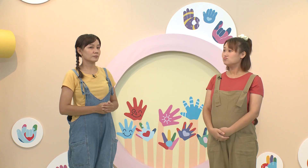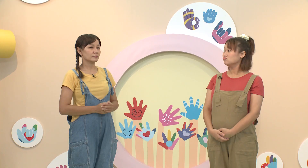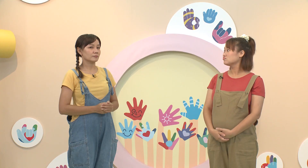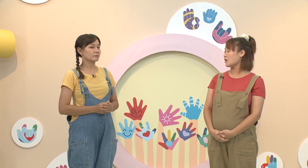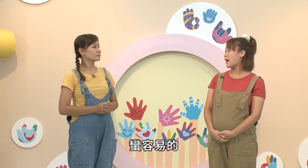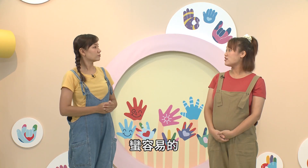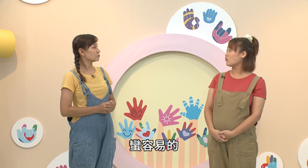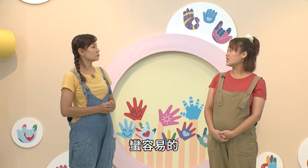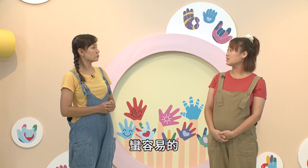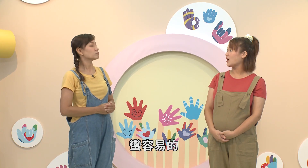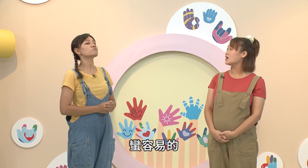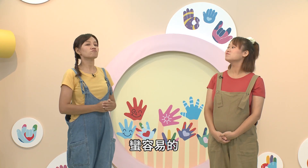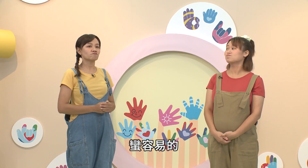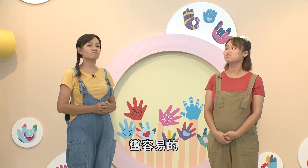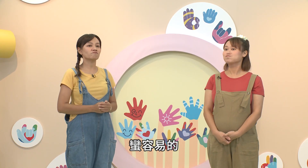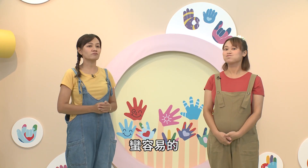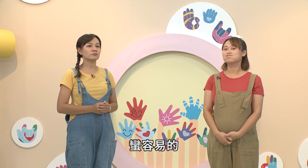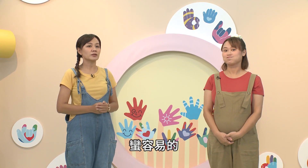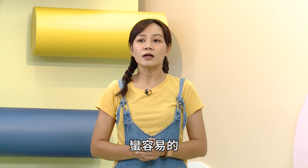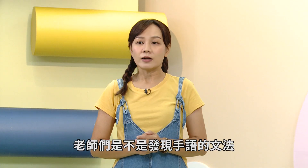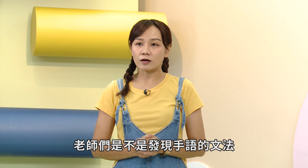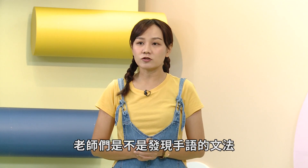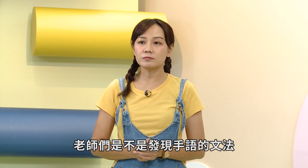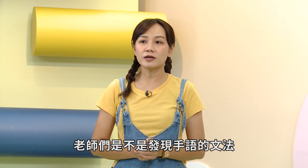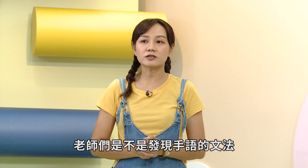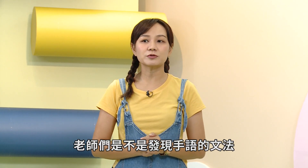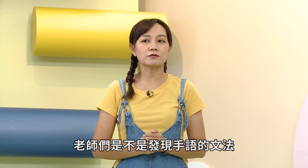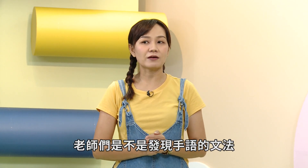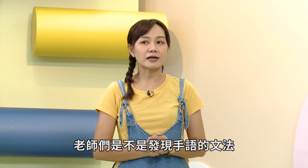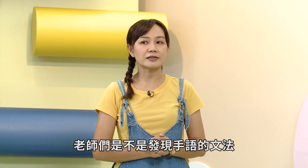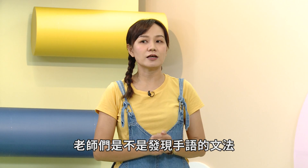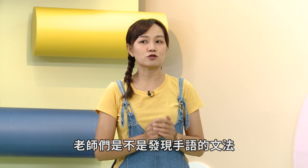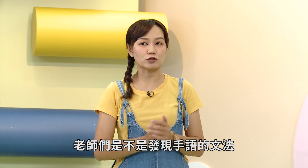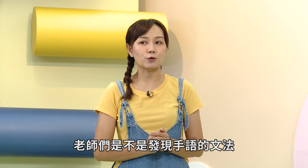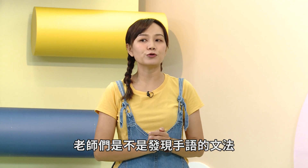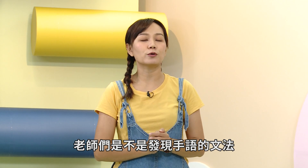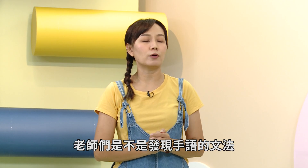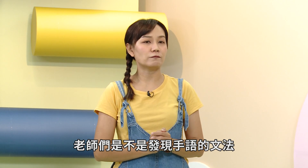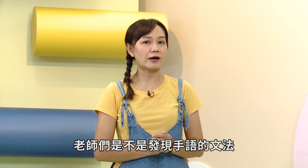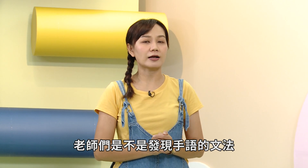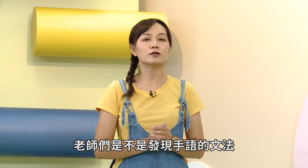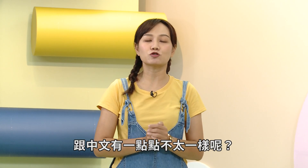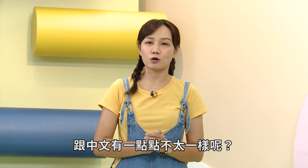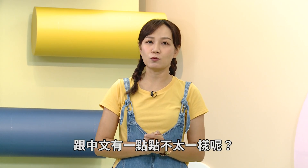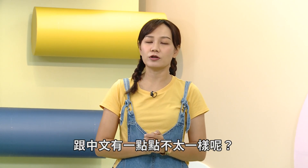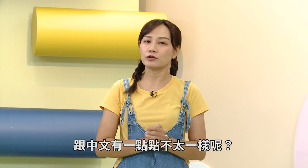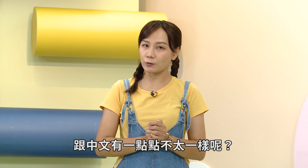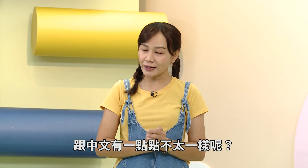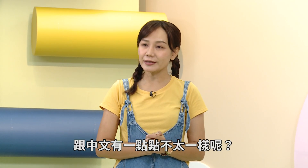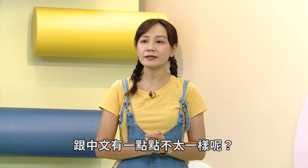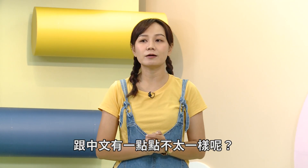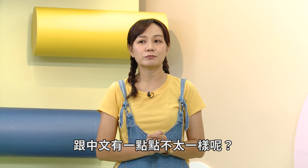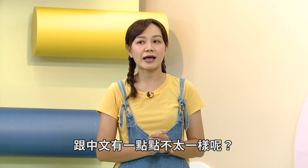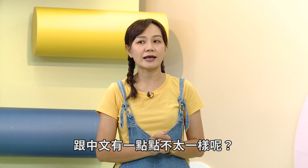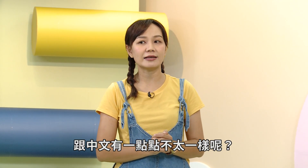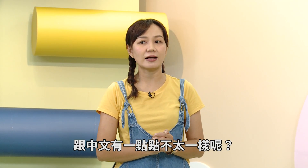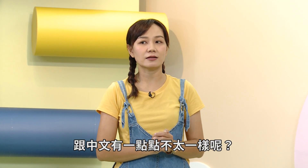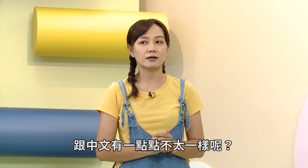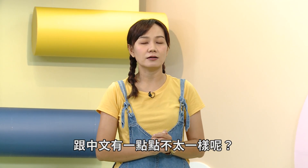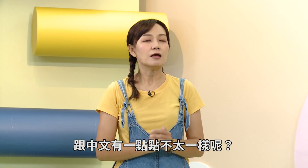嗯，蛮容易的。 嗯，老师们是不是发现手语的文法跟中文有一点点不太一样呢？